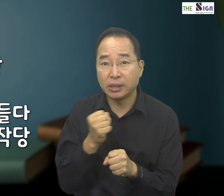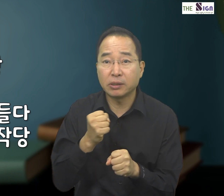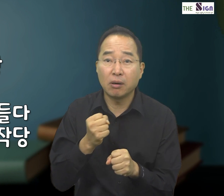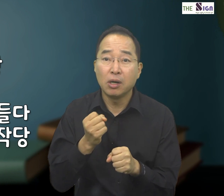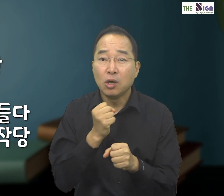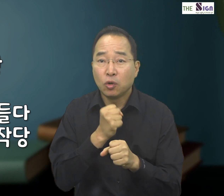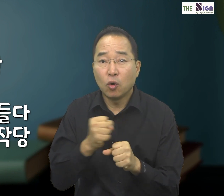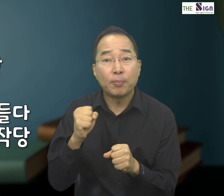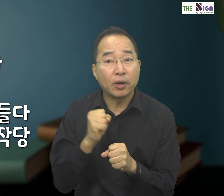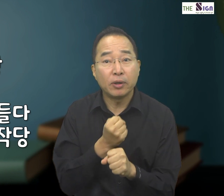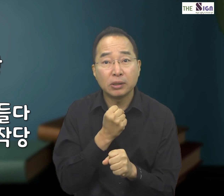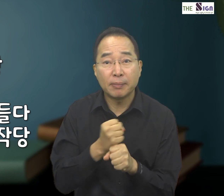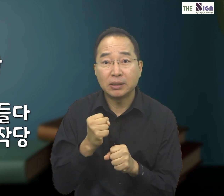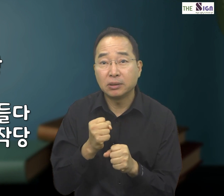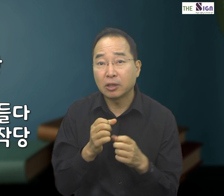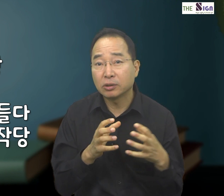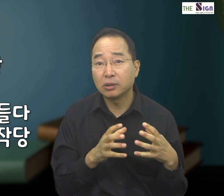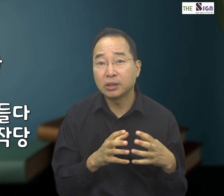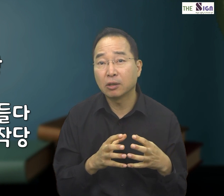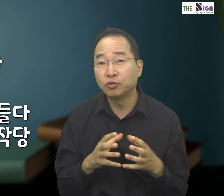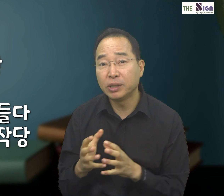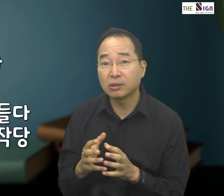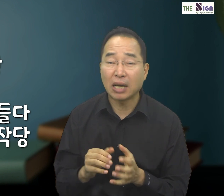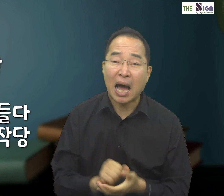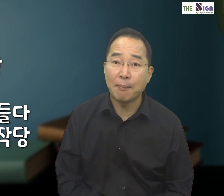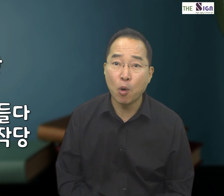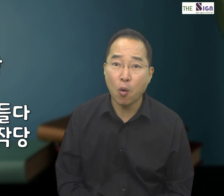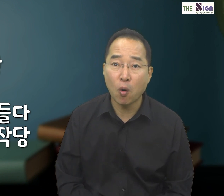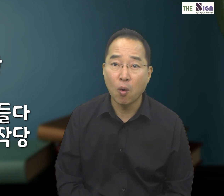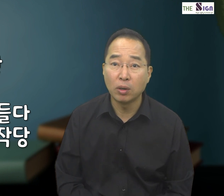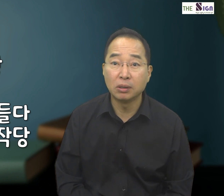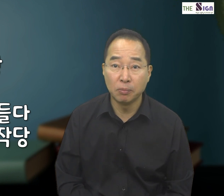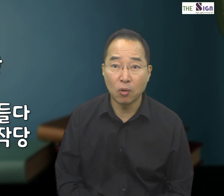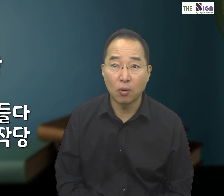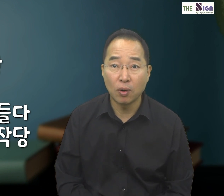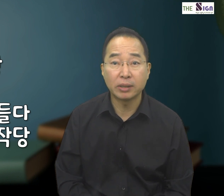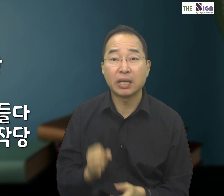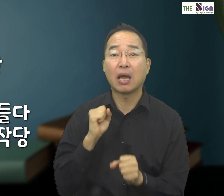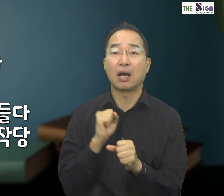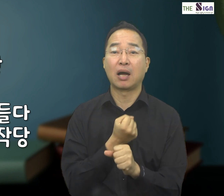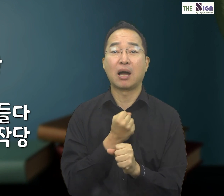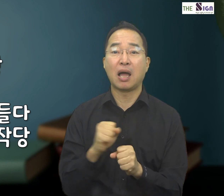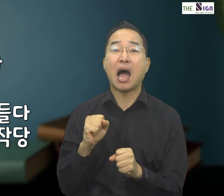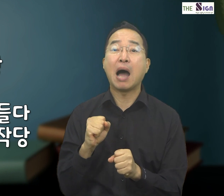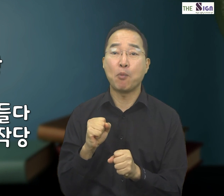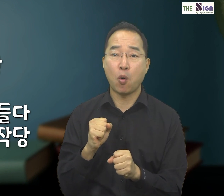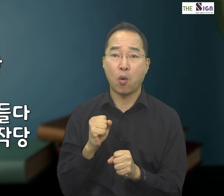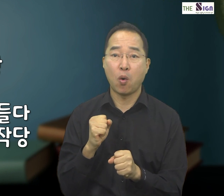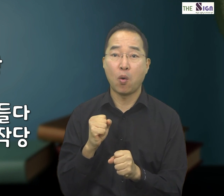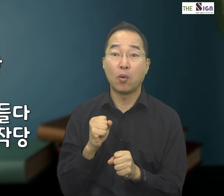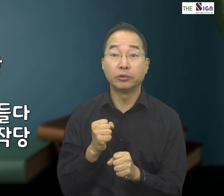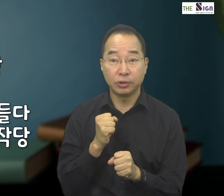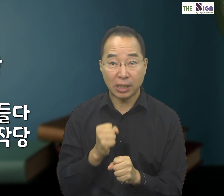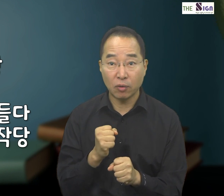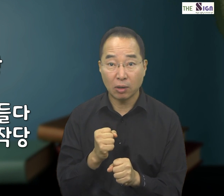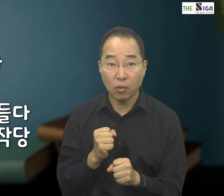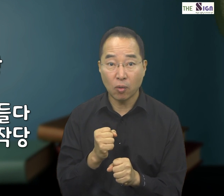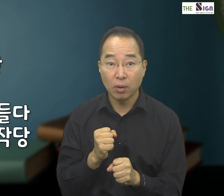그래서 요 변형해서 만든다고 해서 이제 군대에서는 암호, 음호 할 때 암호도 사용하고